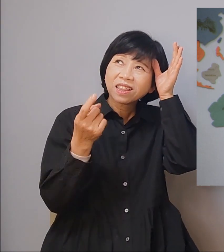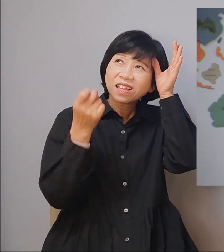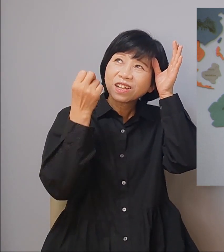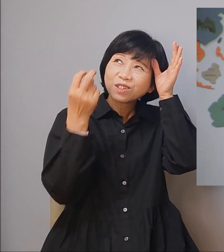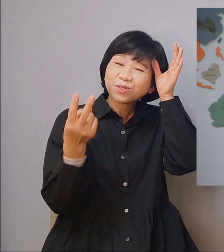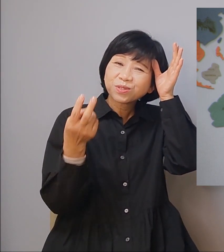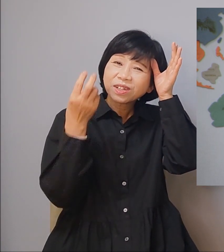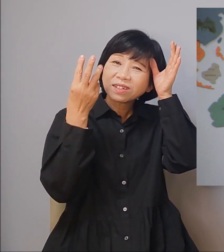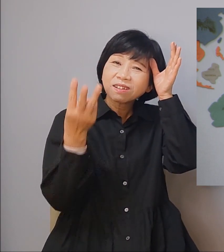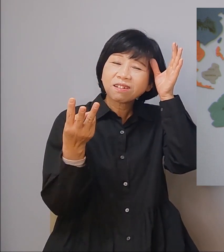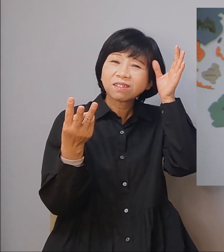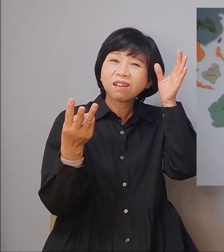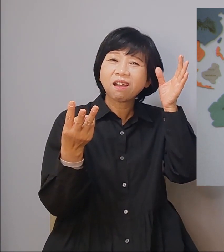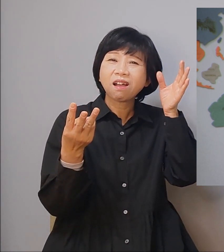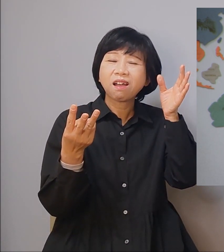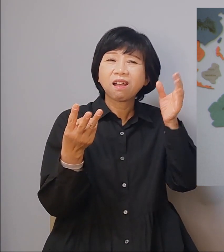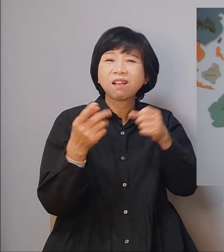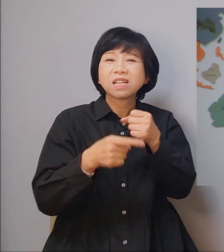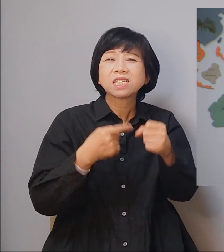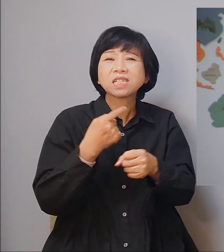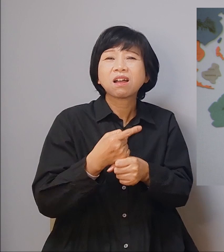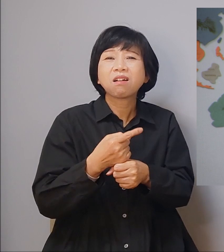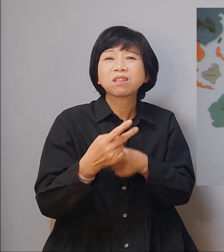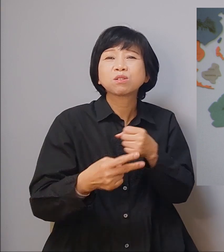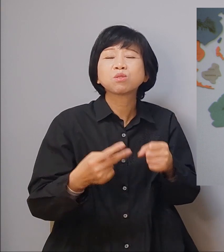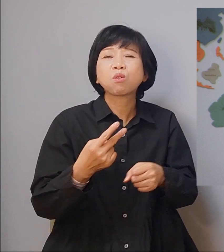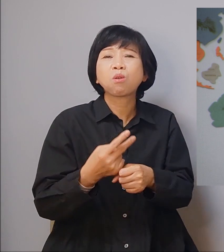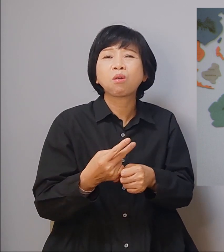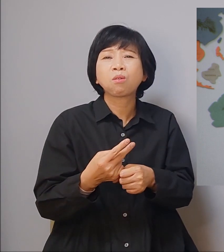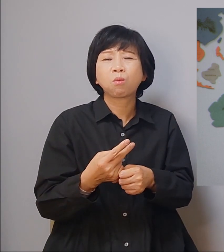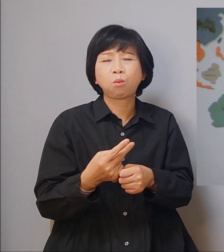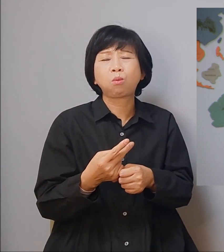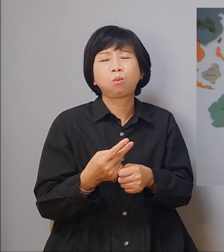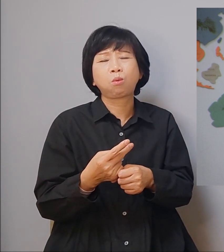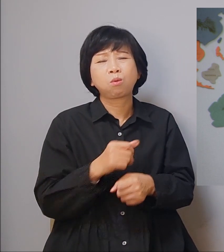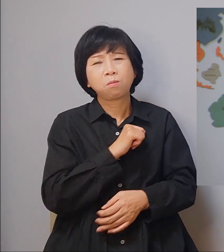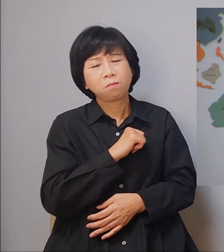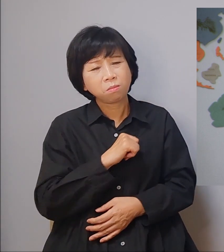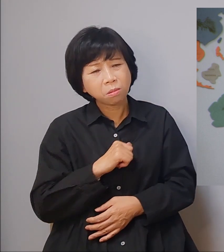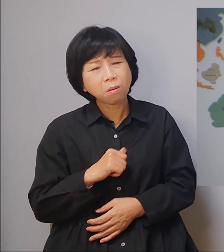거예요. 이 요셉의 심정이 어떨까 하는 거죠.